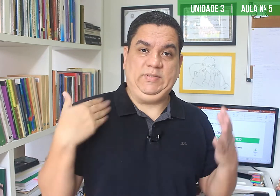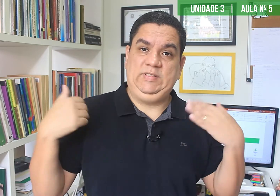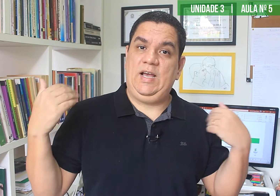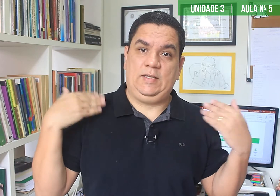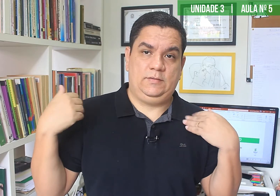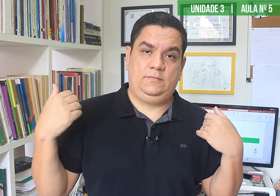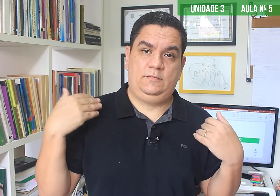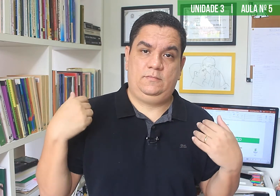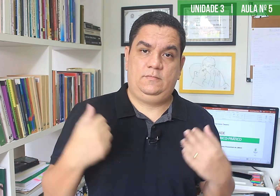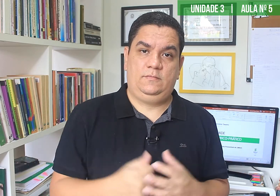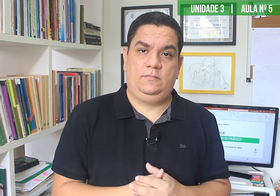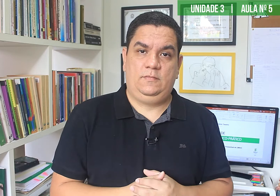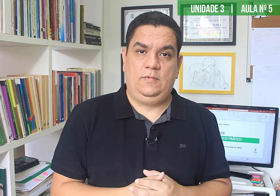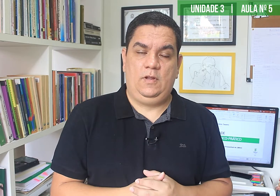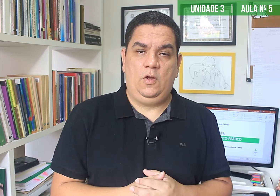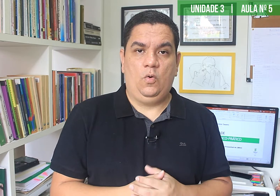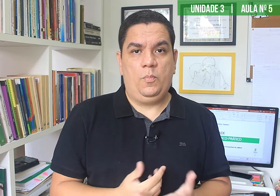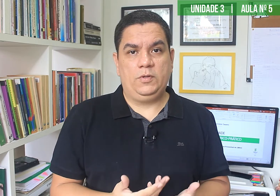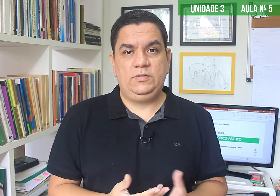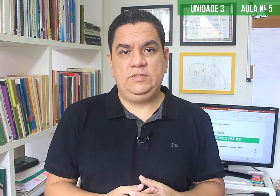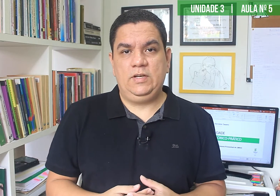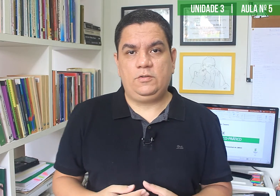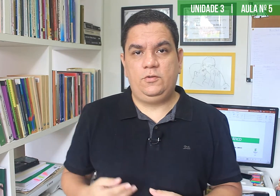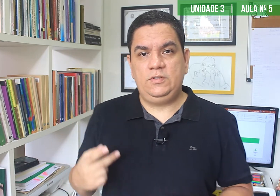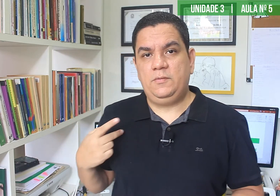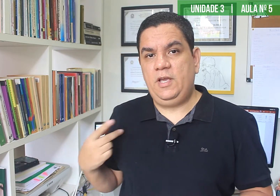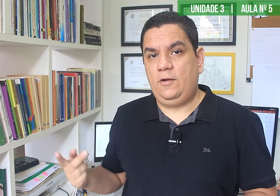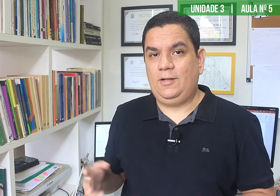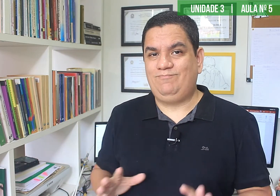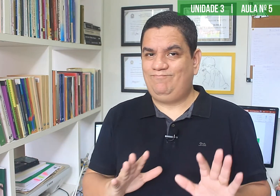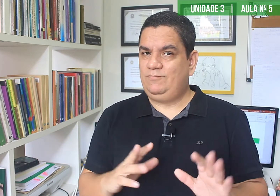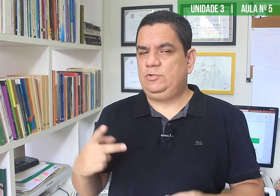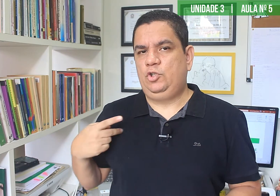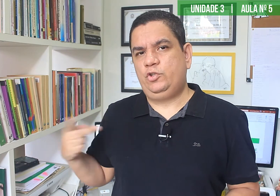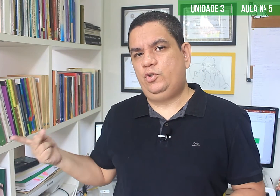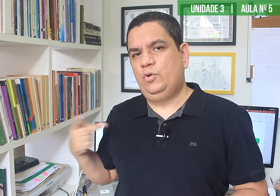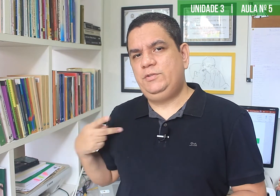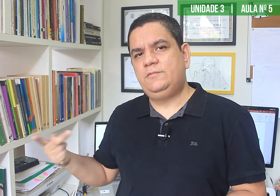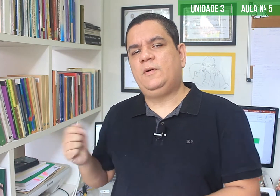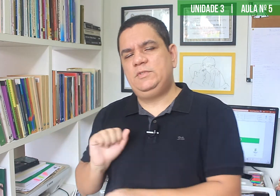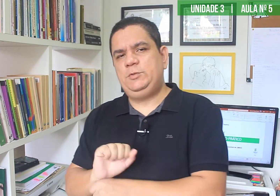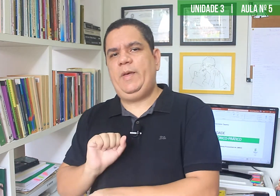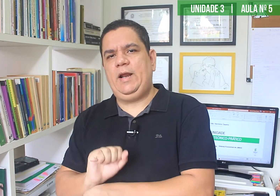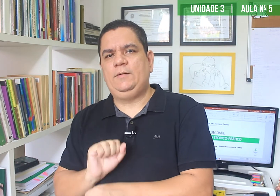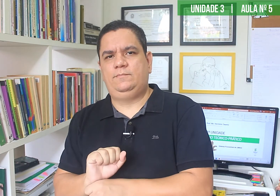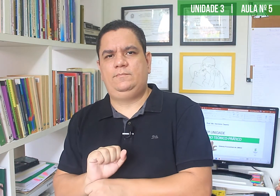passear, ou eu posso dizer nós dois, eu e ele, olha, nós dois vamos esperar,